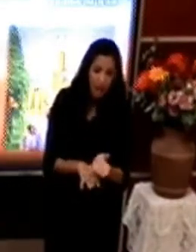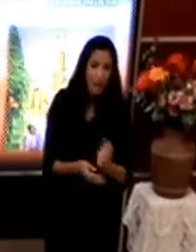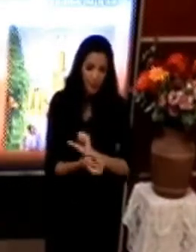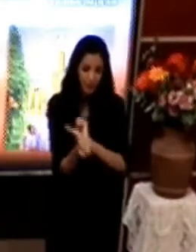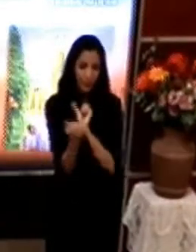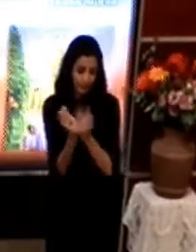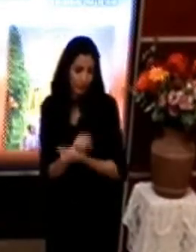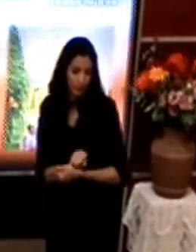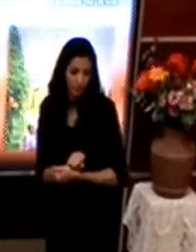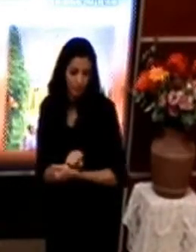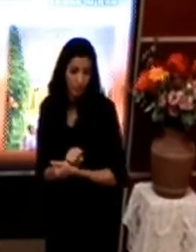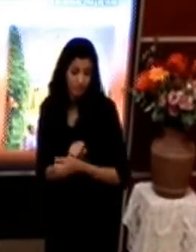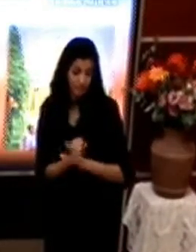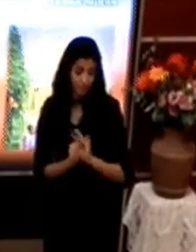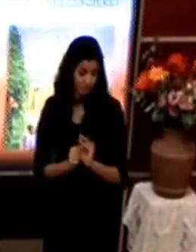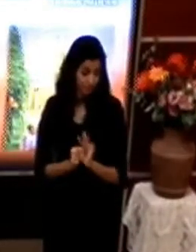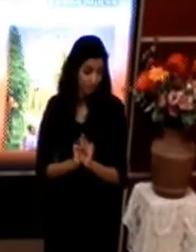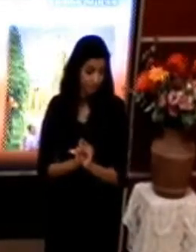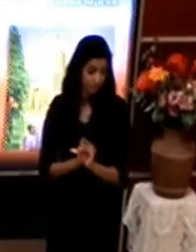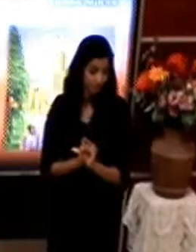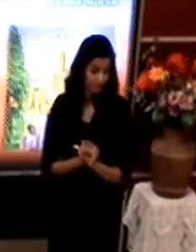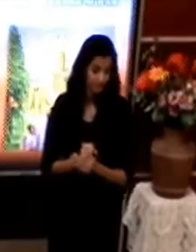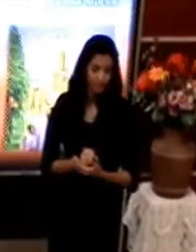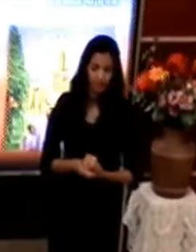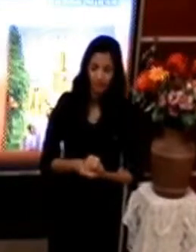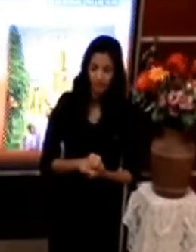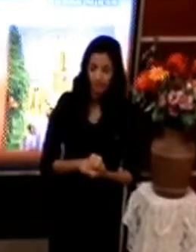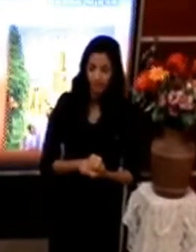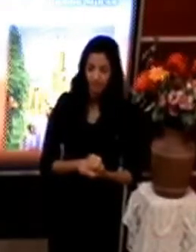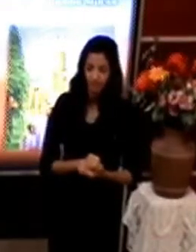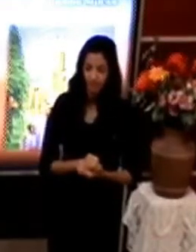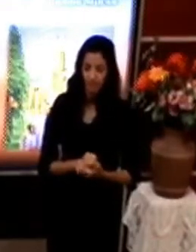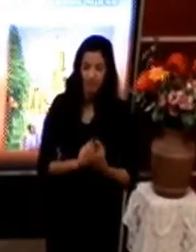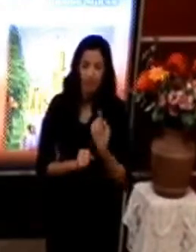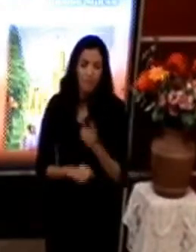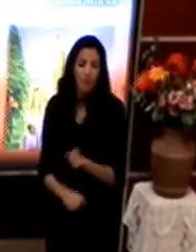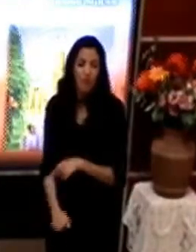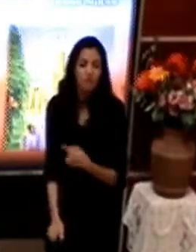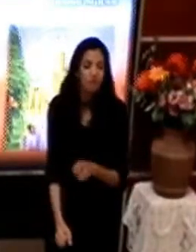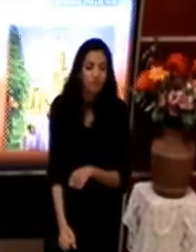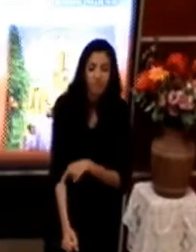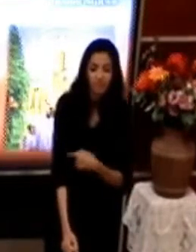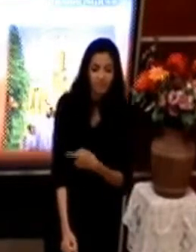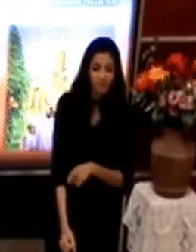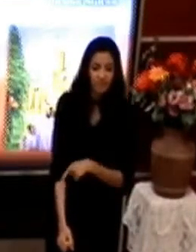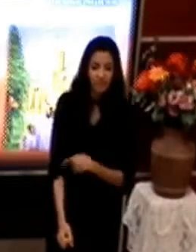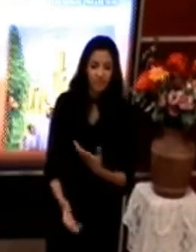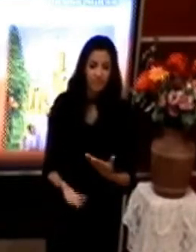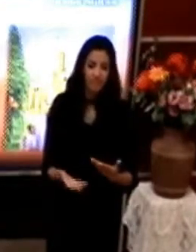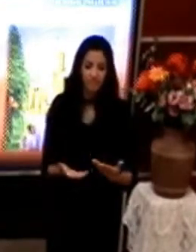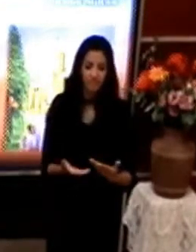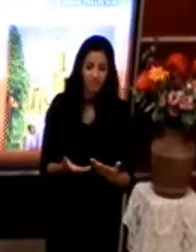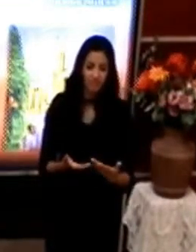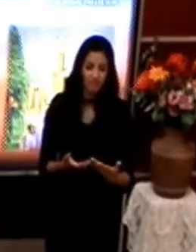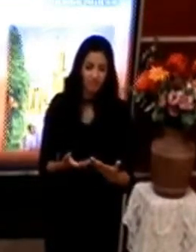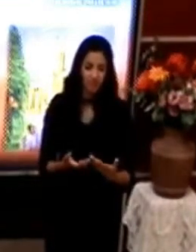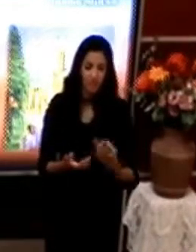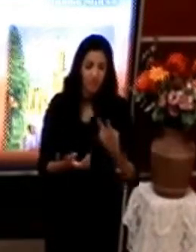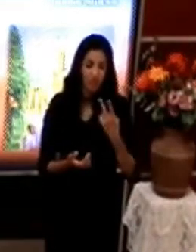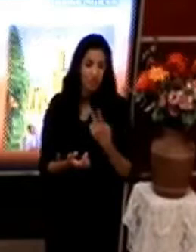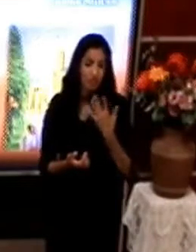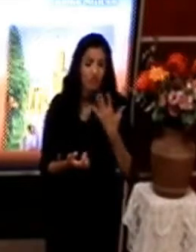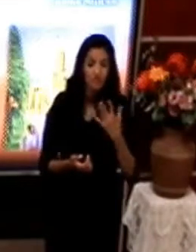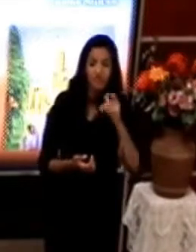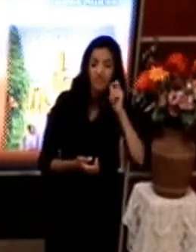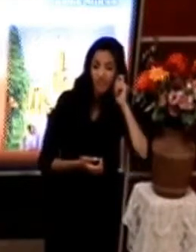bastante tiempo cambiarlas. Pero son costumbres porque uno tiene más de, yo entré con más de 25 años